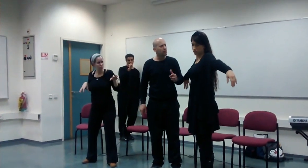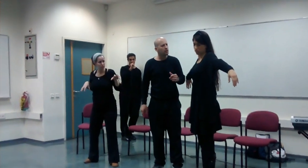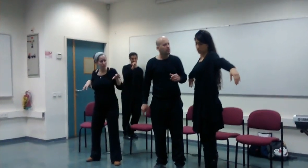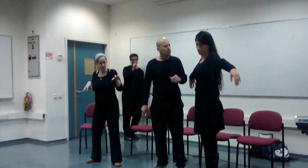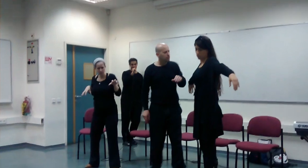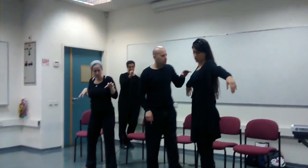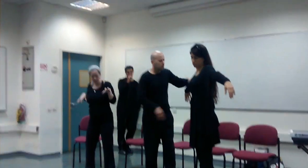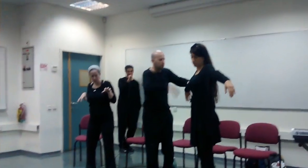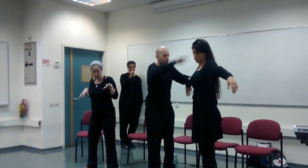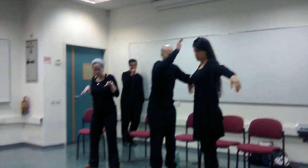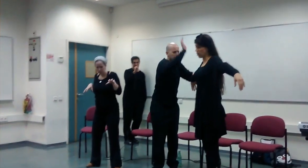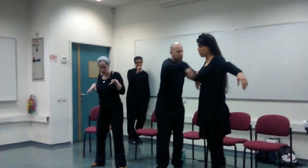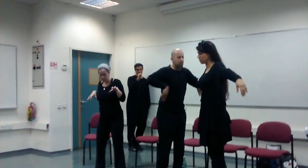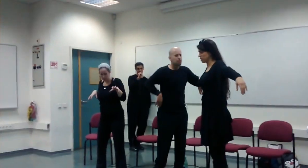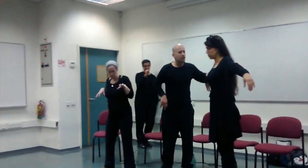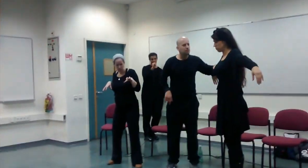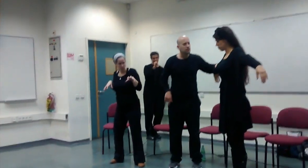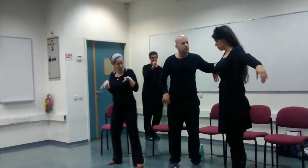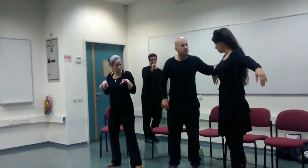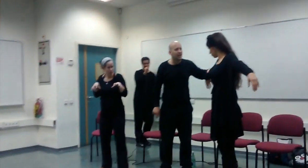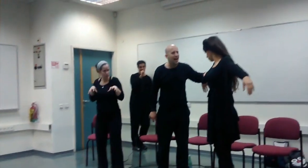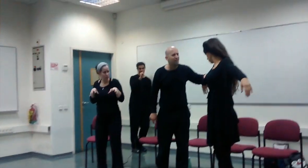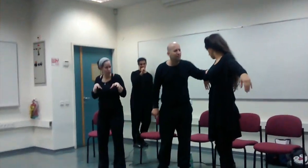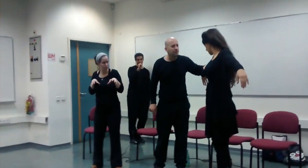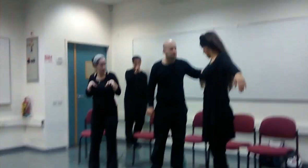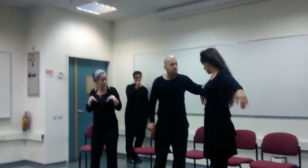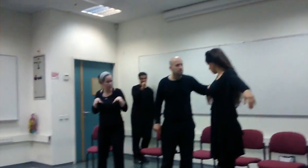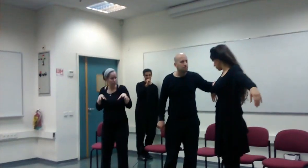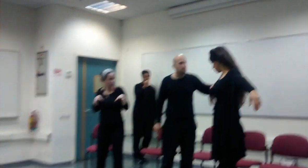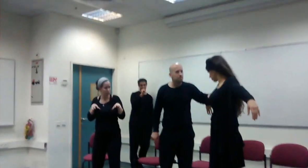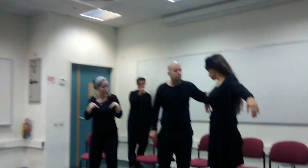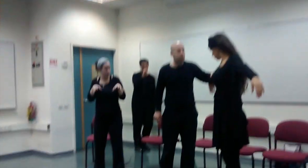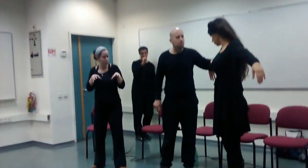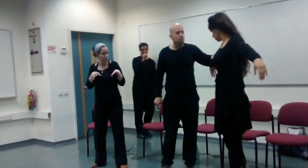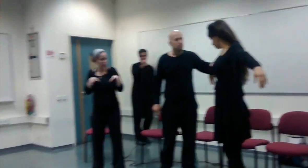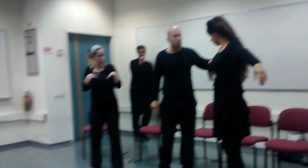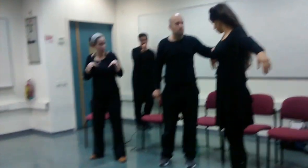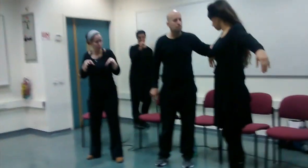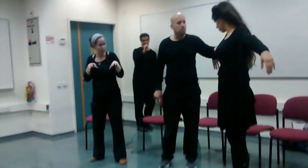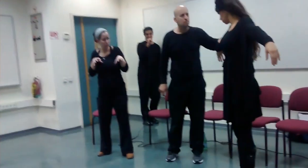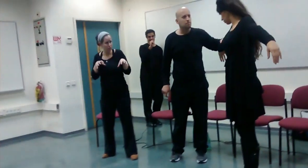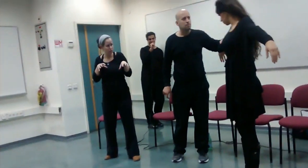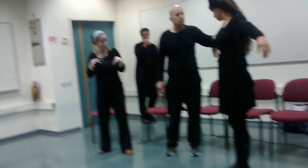זוכר. אני לא יודע. זה כאב? כן.